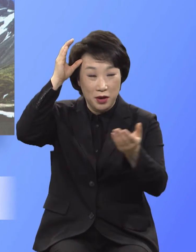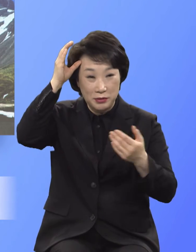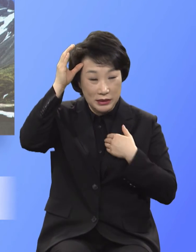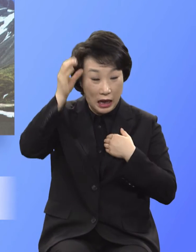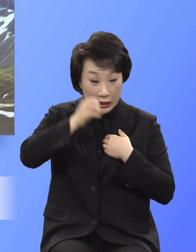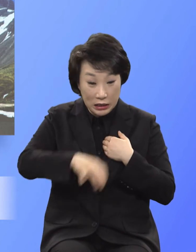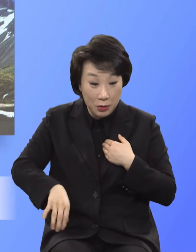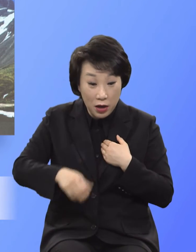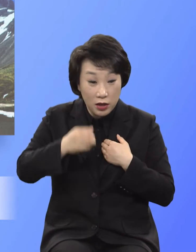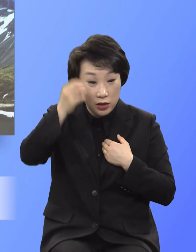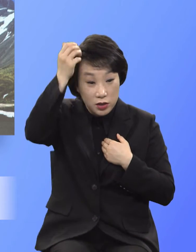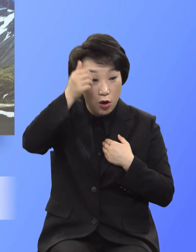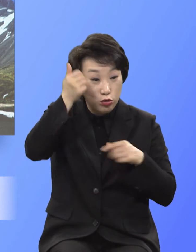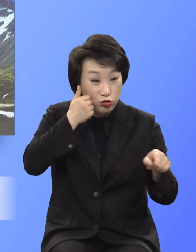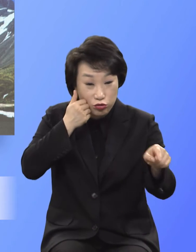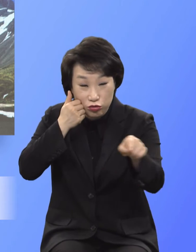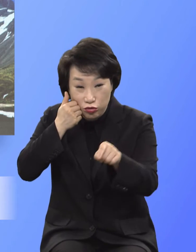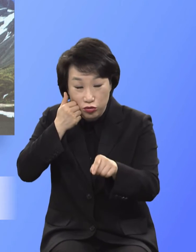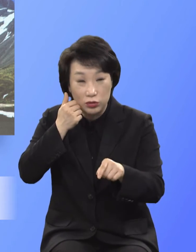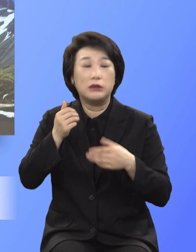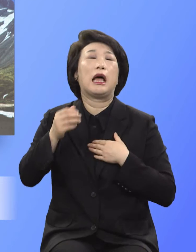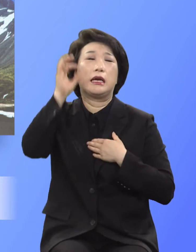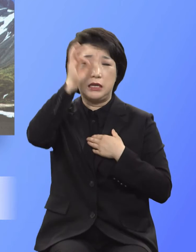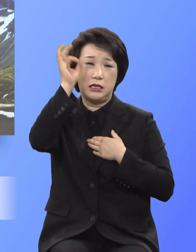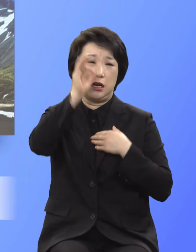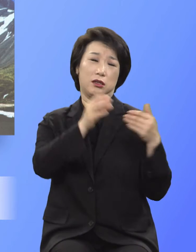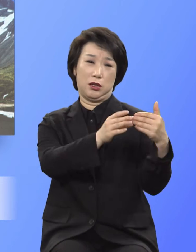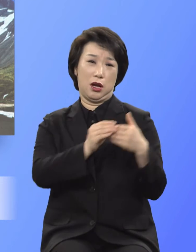당신이 잊어버린 영혼을 당신이 찾아오라는 것입니다.